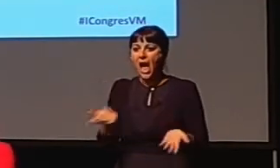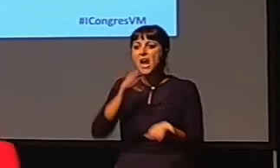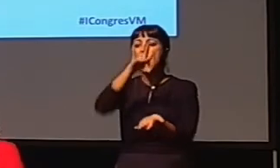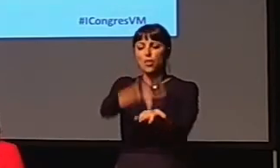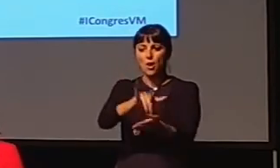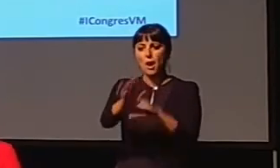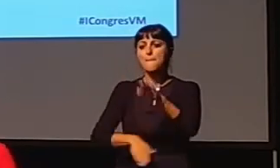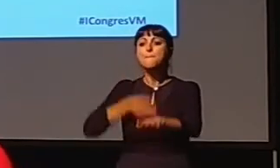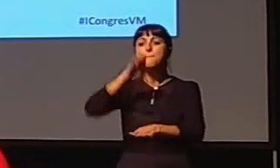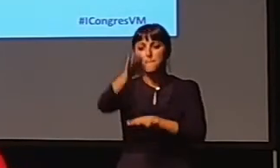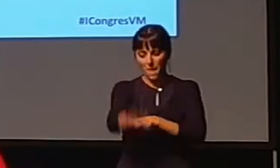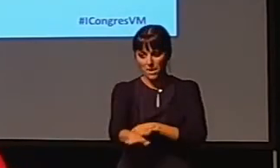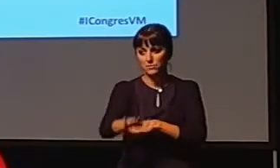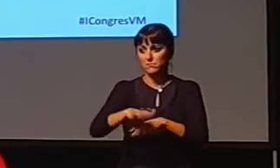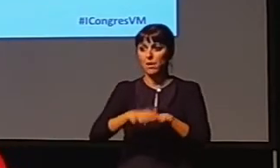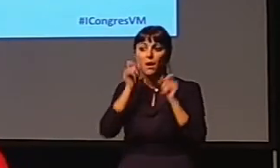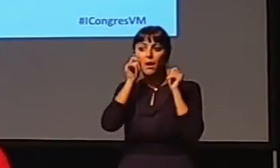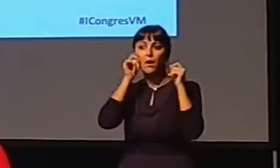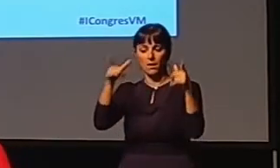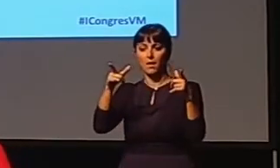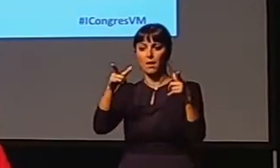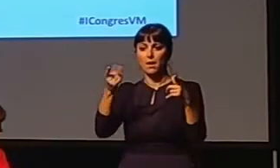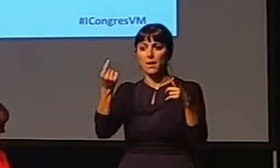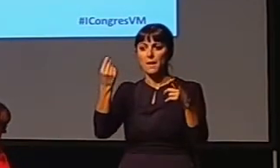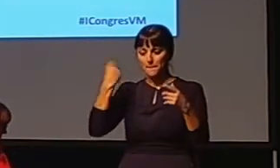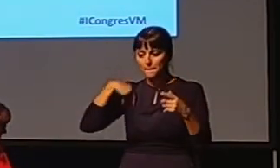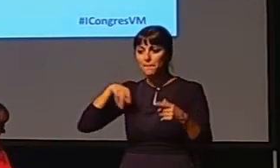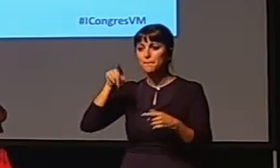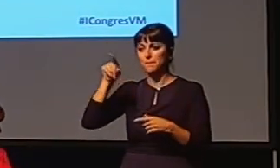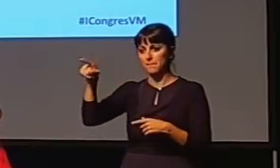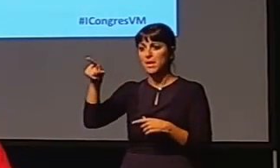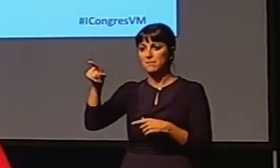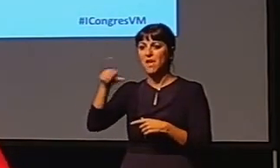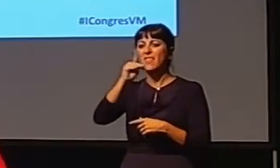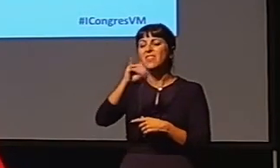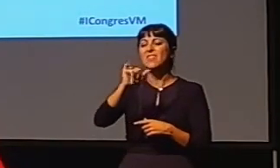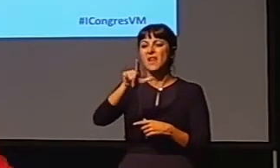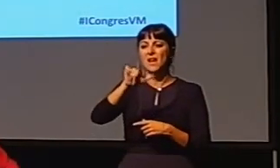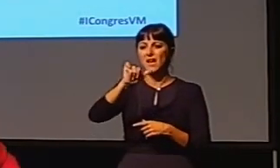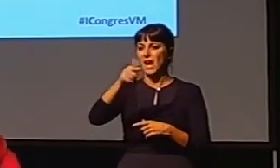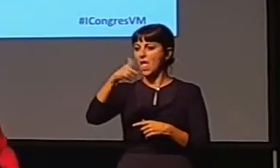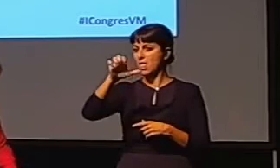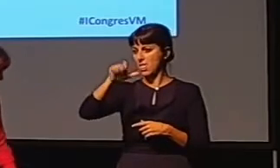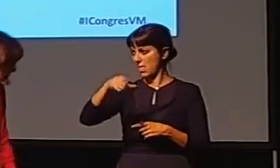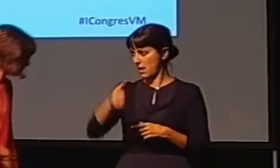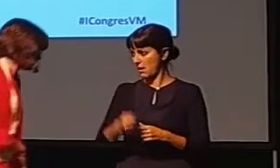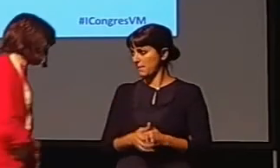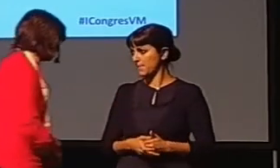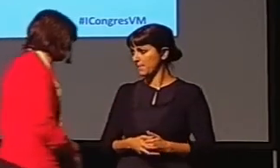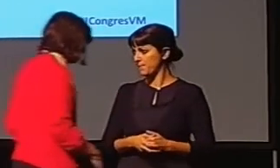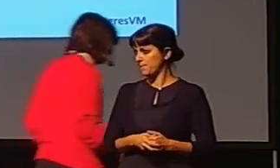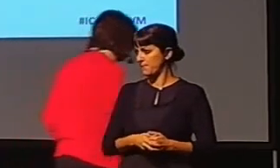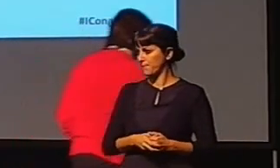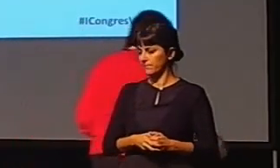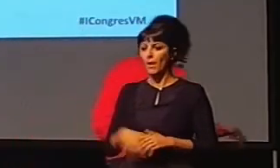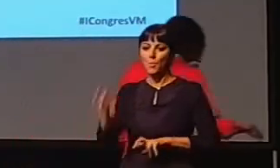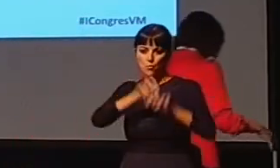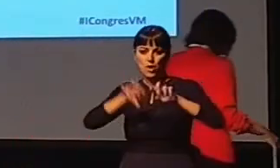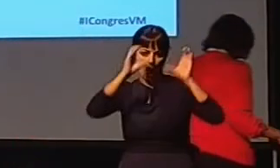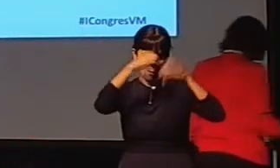donar un pas endavant per veure que aquesta diligència deguda, que la podeu buscar en Google, sí? És una broma,